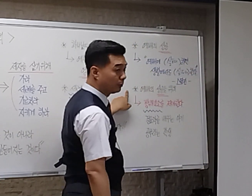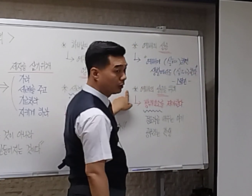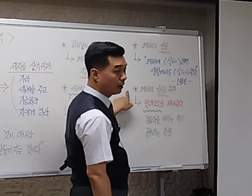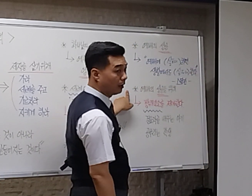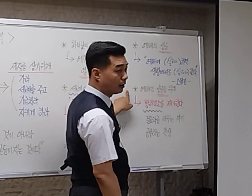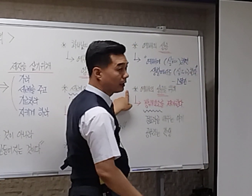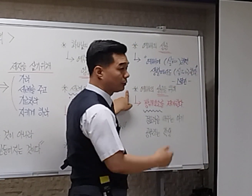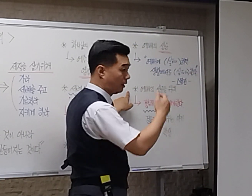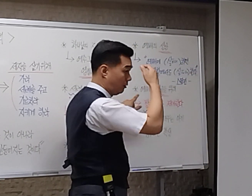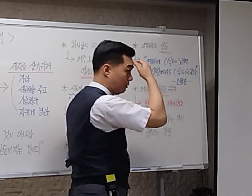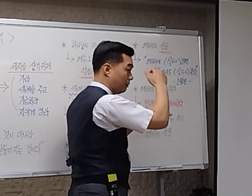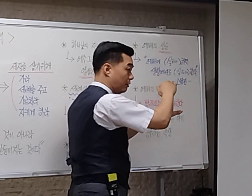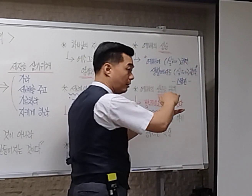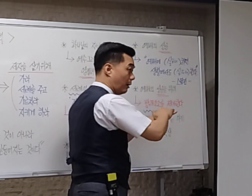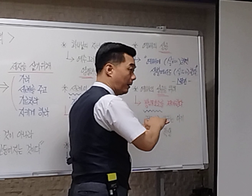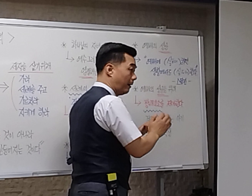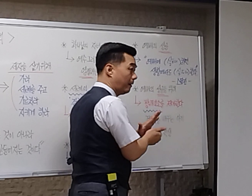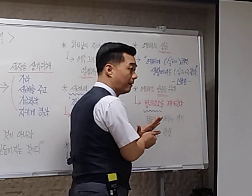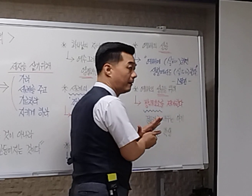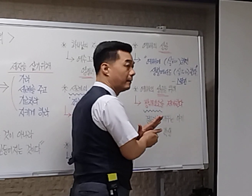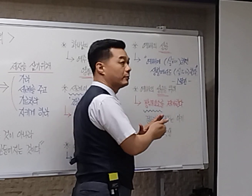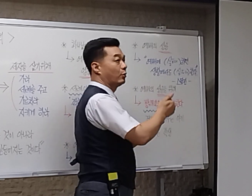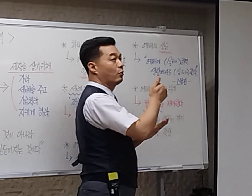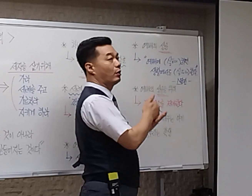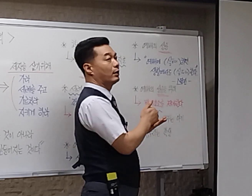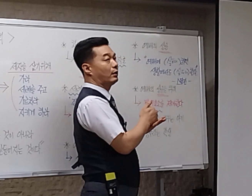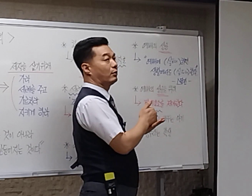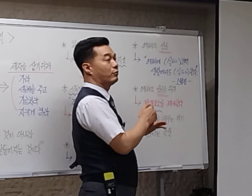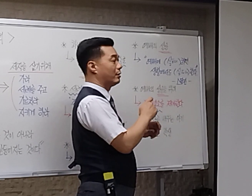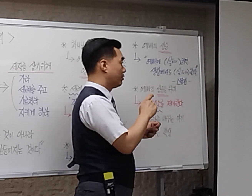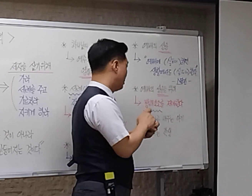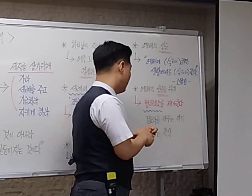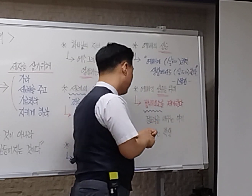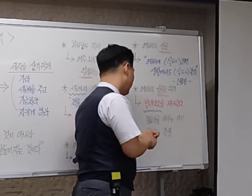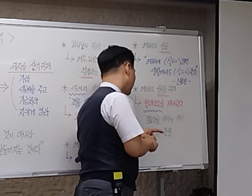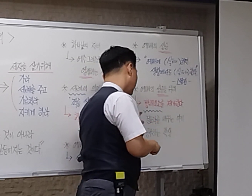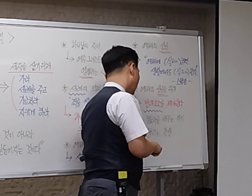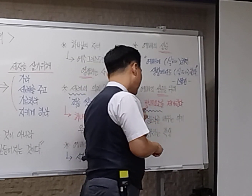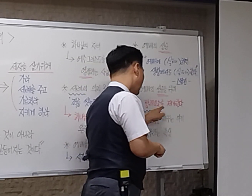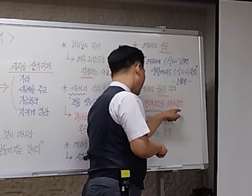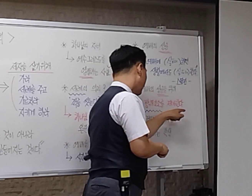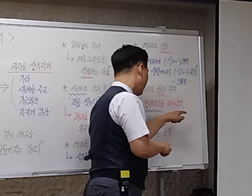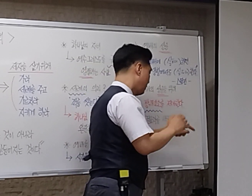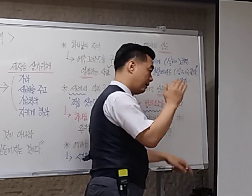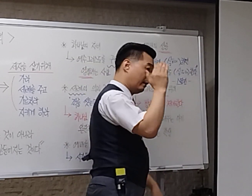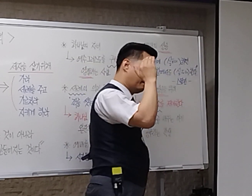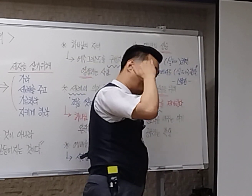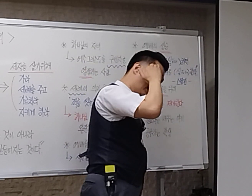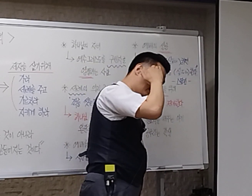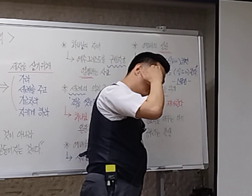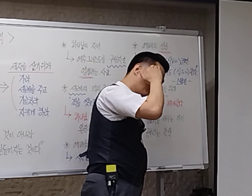어떻게 해야 돼? 가보세요. 예배에 성공하기 위해서 뭐하라? 방해